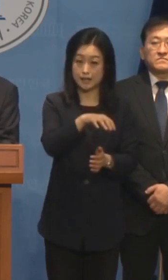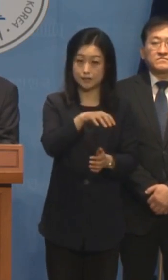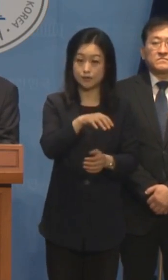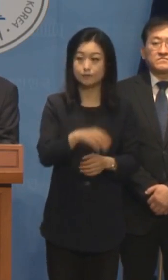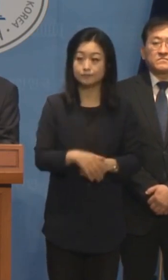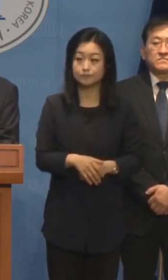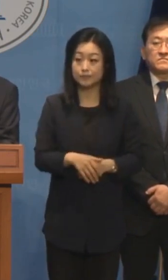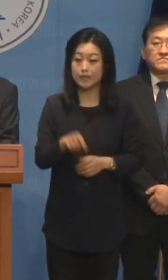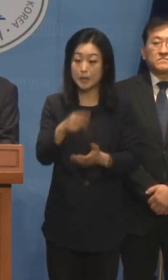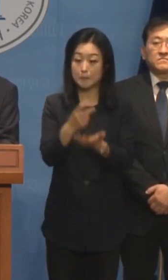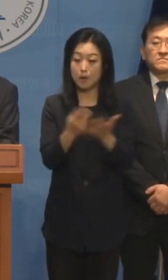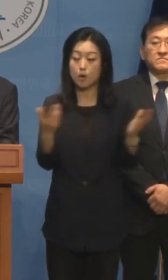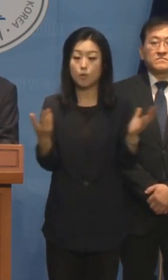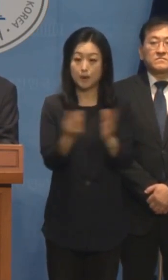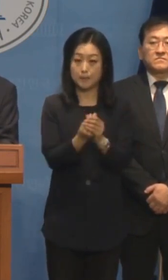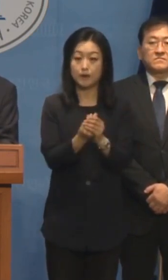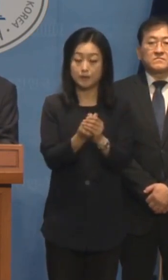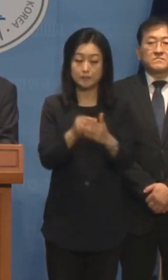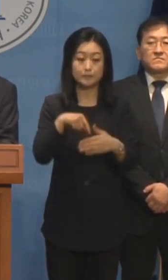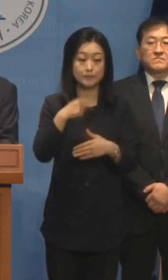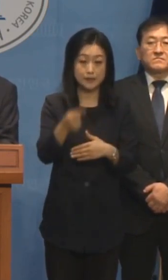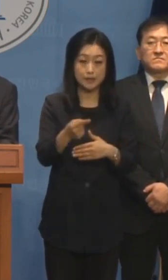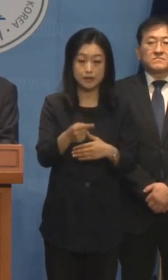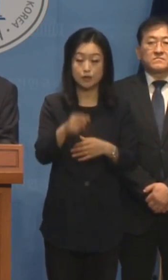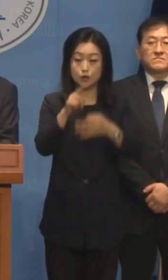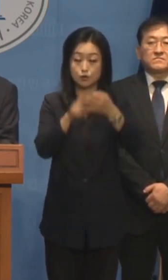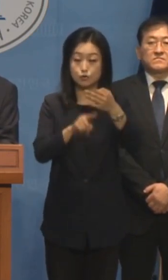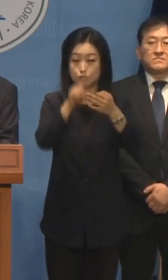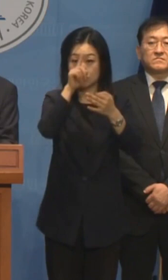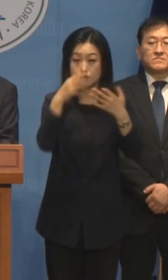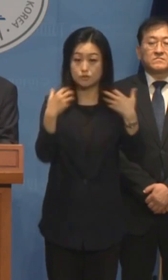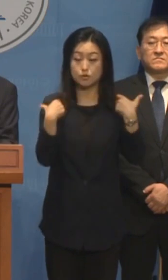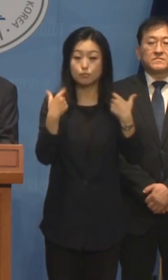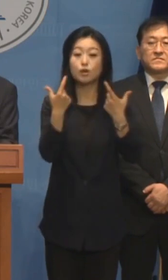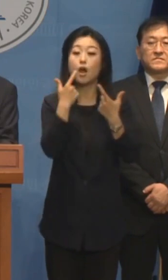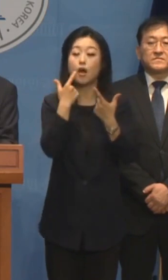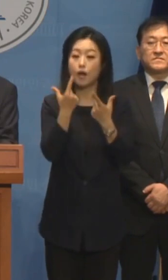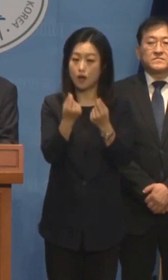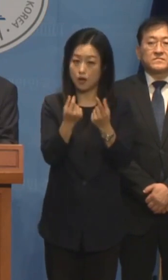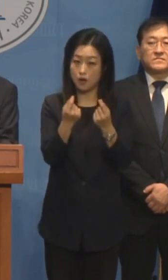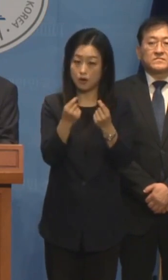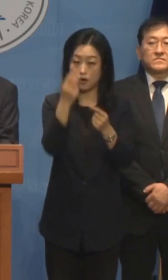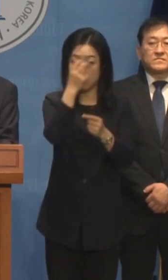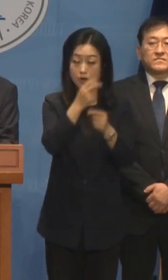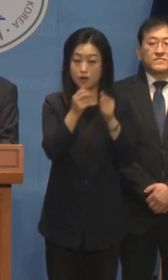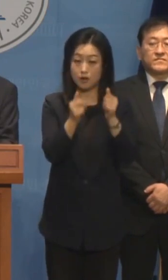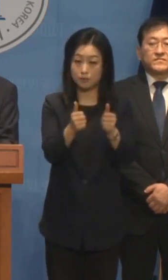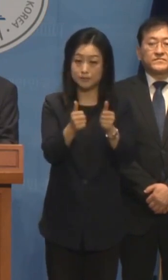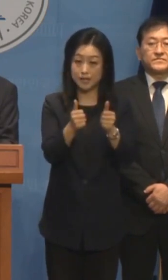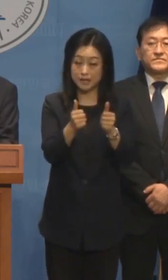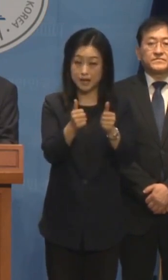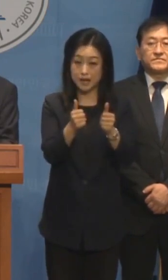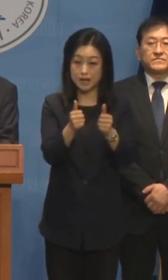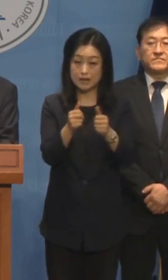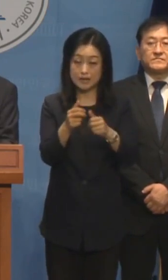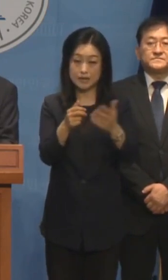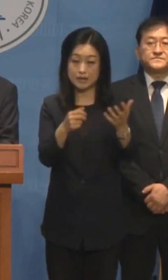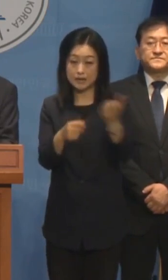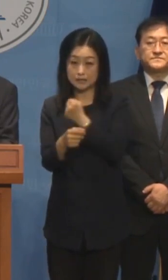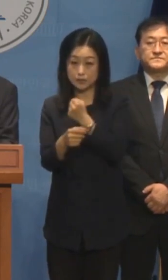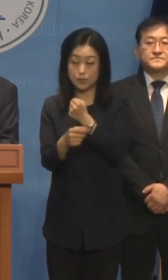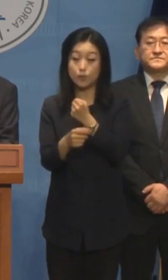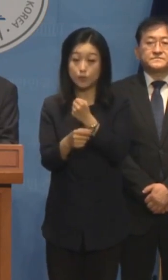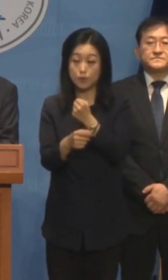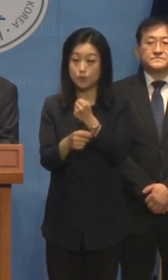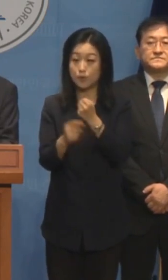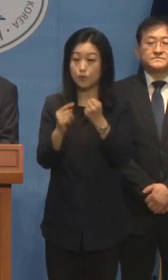입법의 완성을 통해 다시는 윤석열류의 정치검사가 검찰권을 무기 삼아 검찰